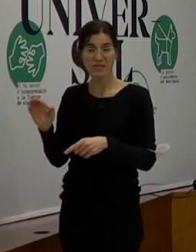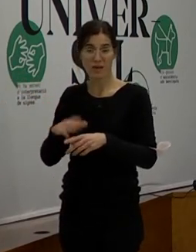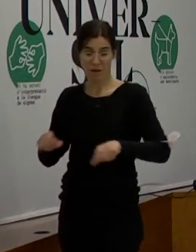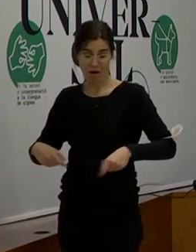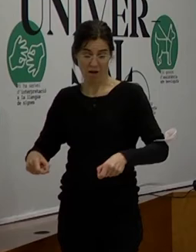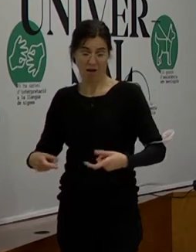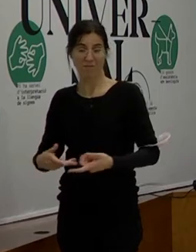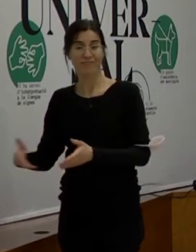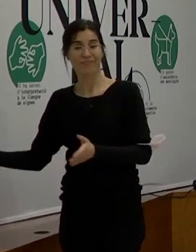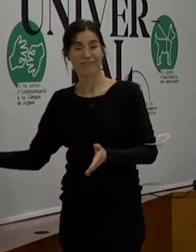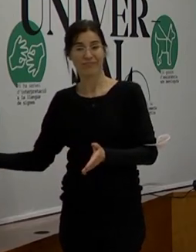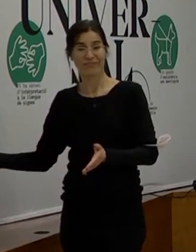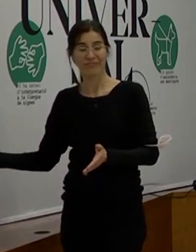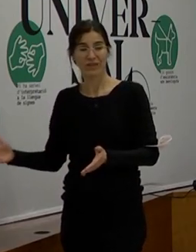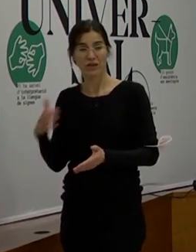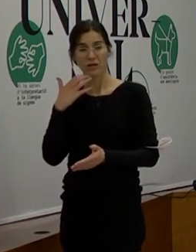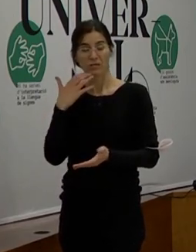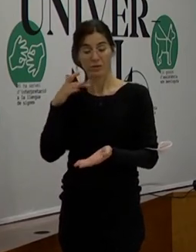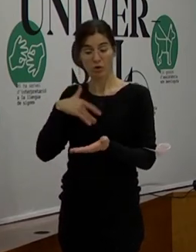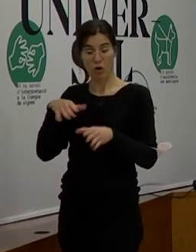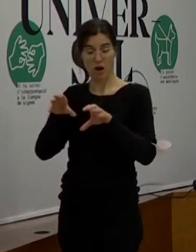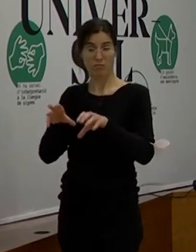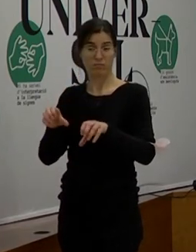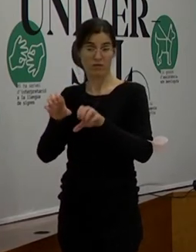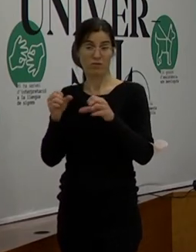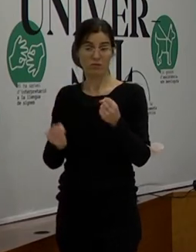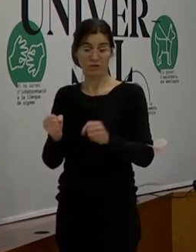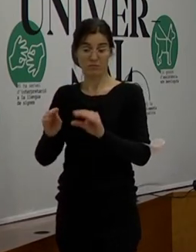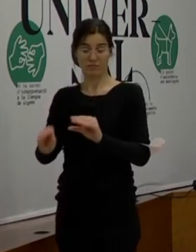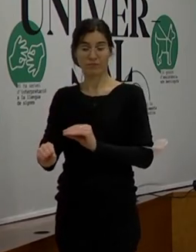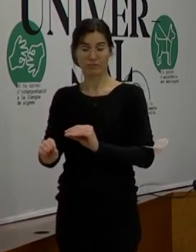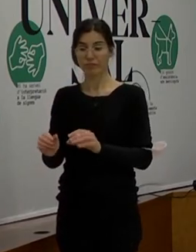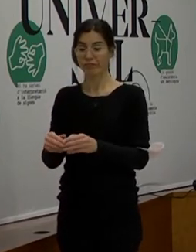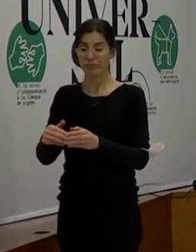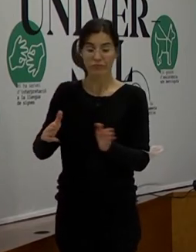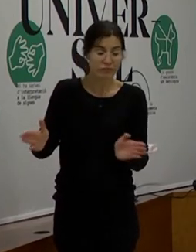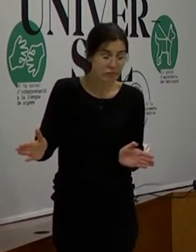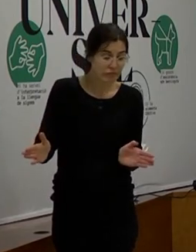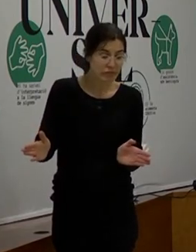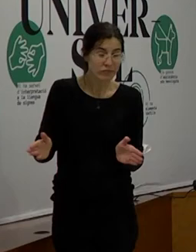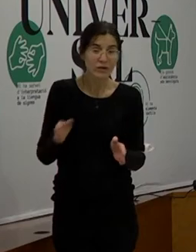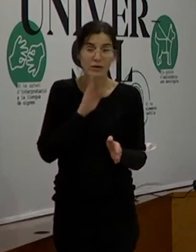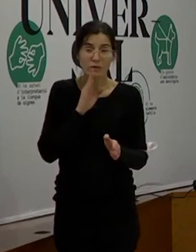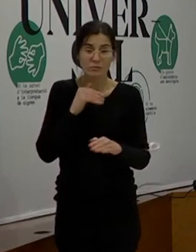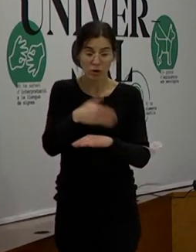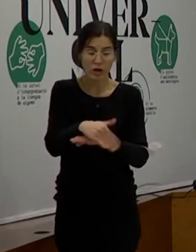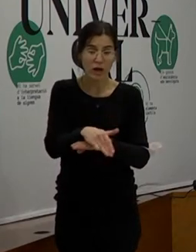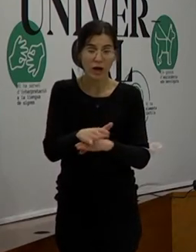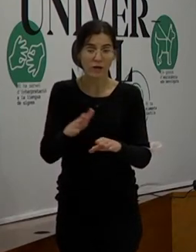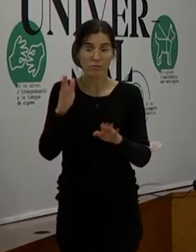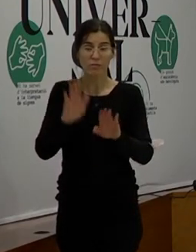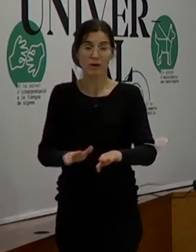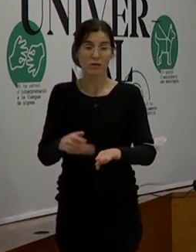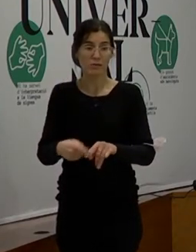cadira. Aleshores, quan estaciono en aquesta plaça tan fantàstica, surto i paro al carrer. Perquè clar, com us hago la